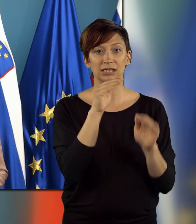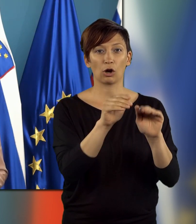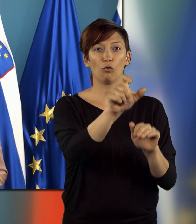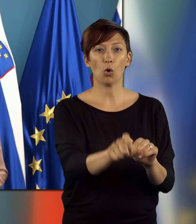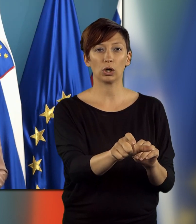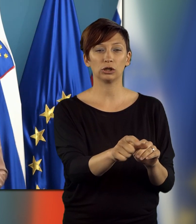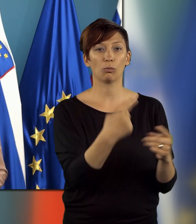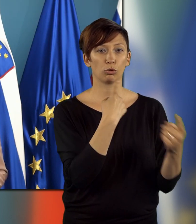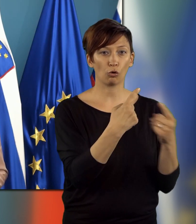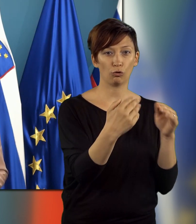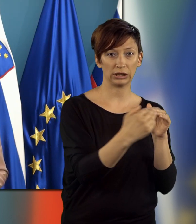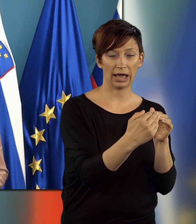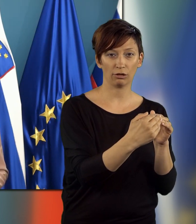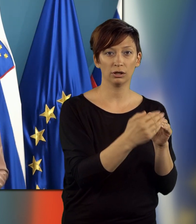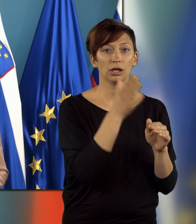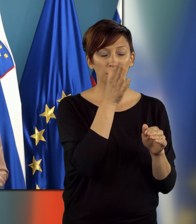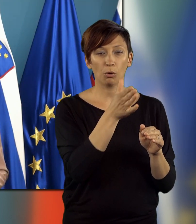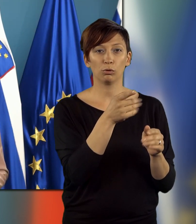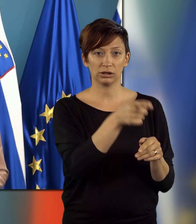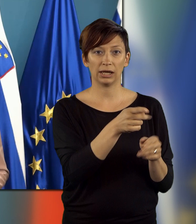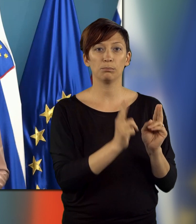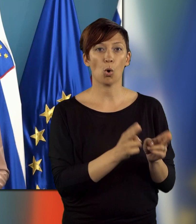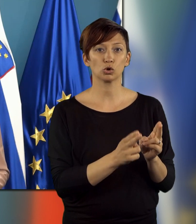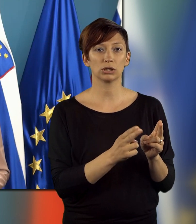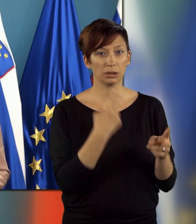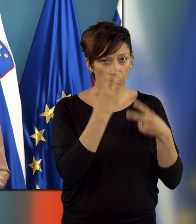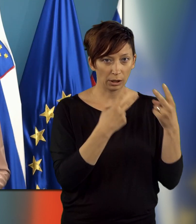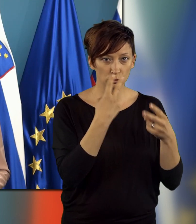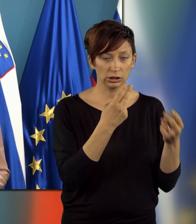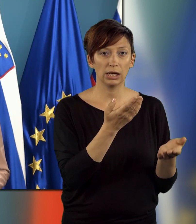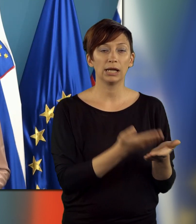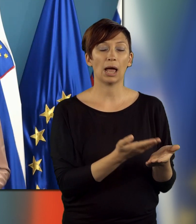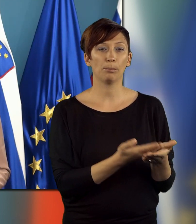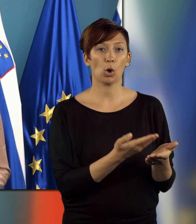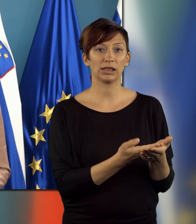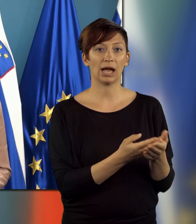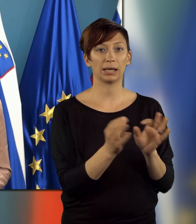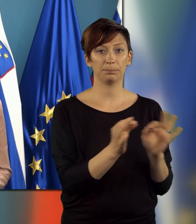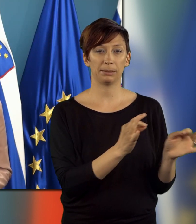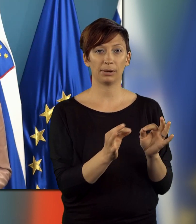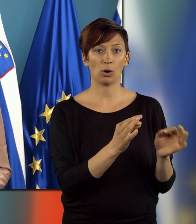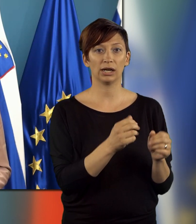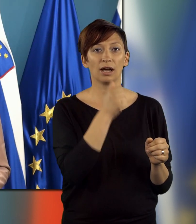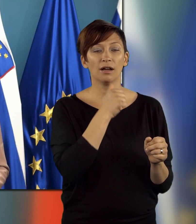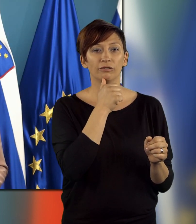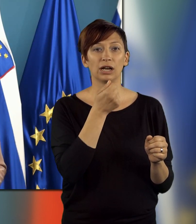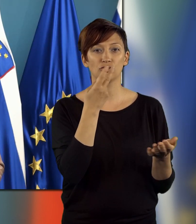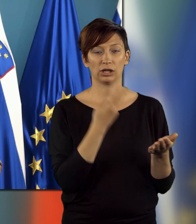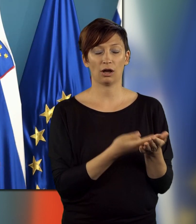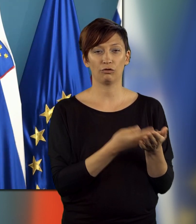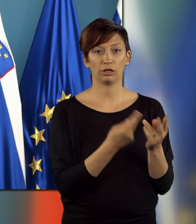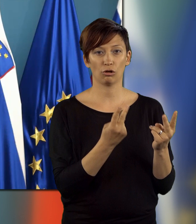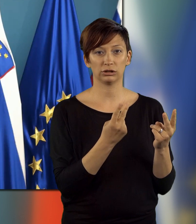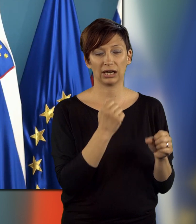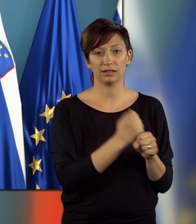zagovornikom dogovorjeno, da jih bomo te možnosti preučili na podlagi pripravljenega in finančno